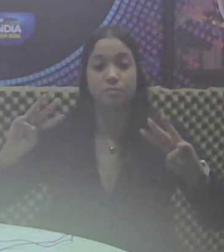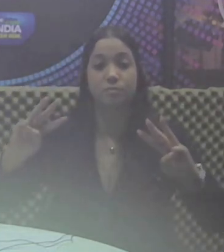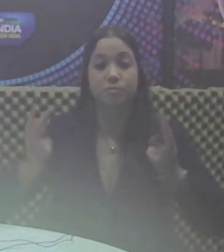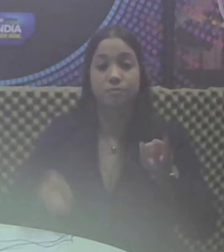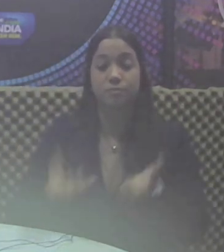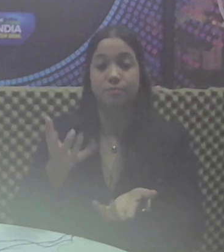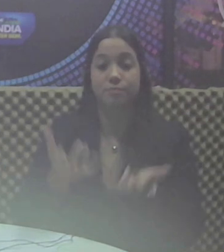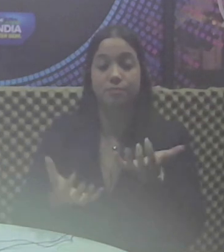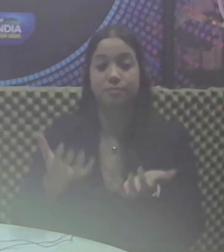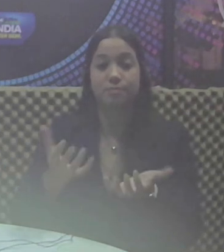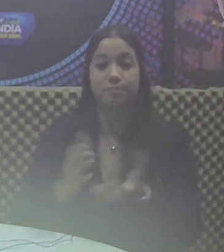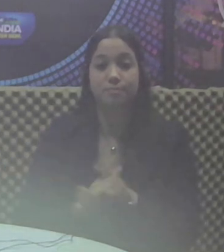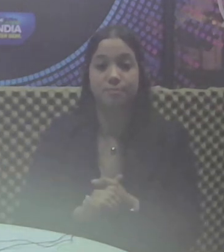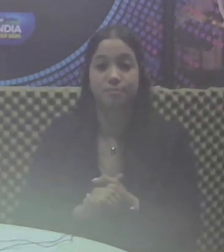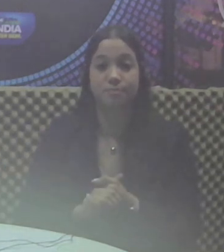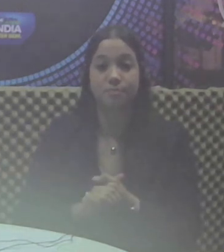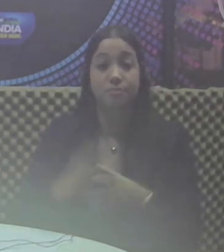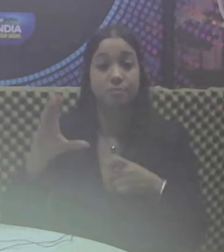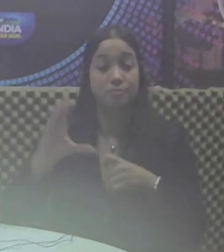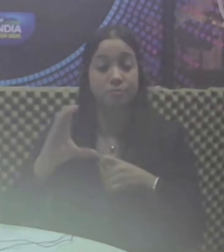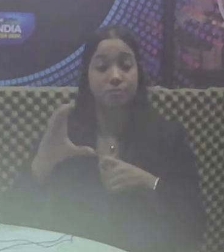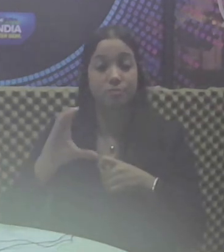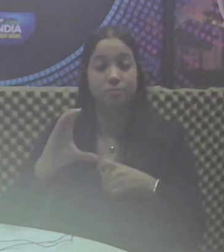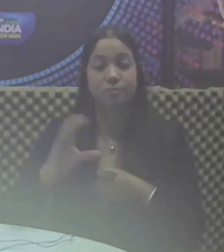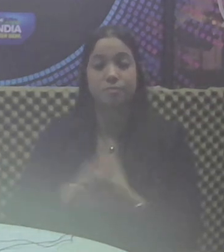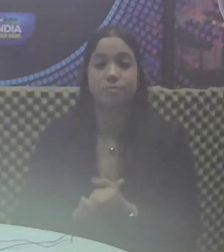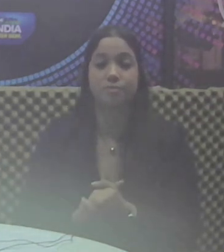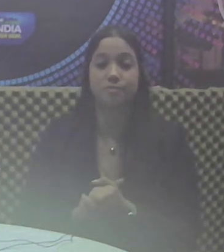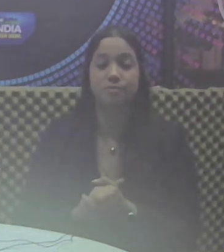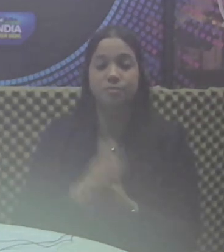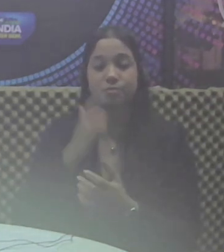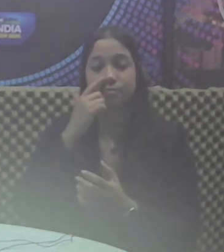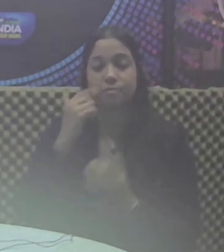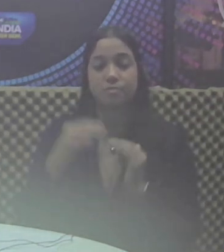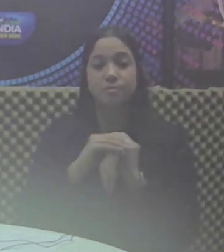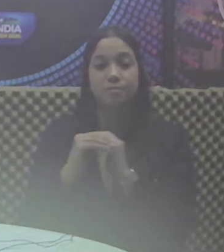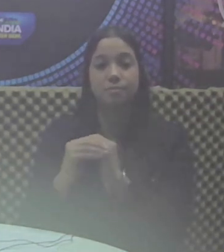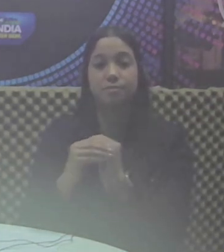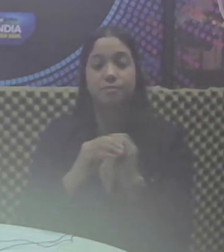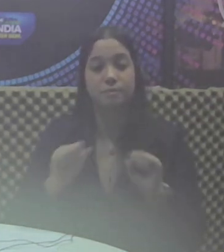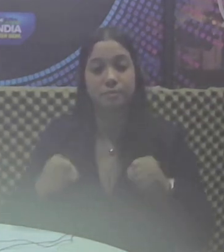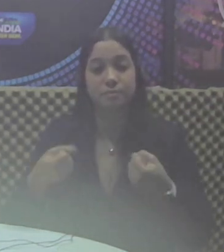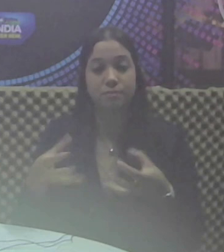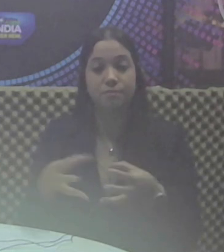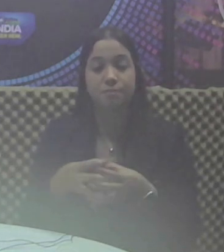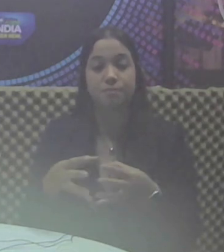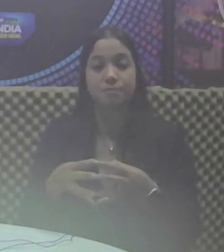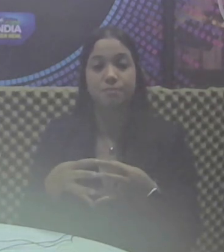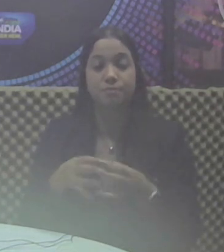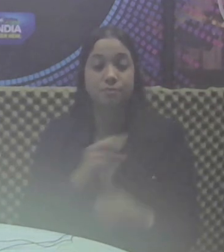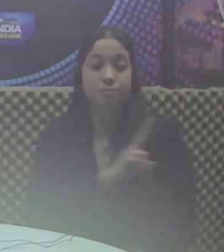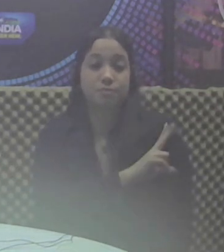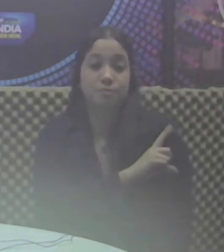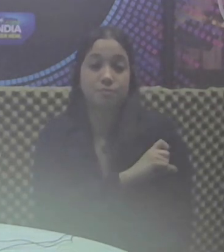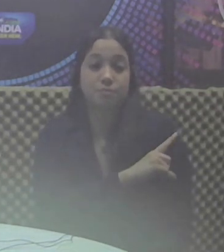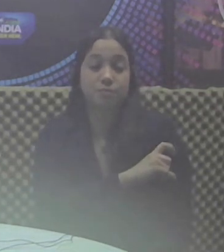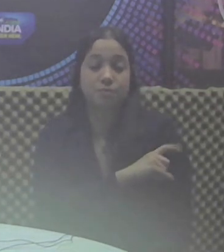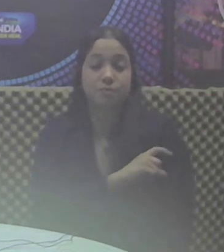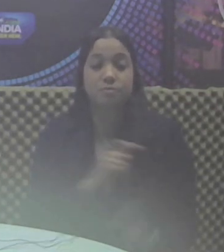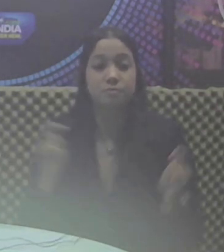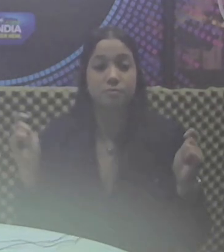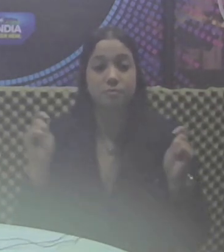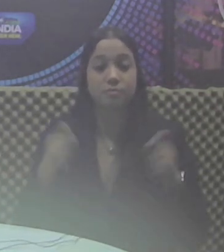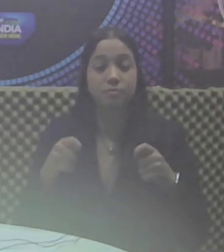Planalto, clínica geral. Houve igualmente reforço da equipe de enfermagem para otimizar